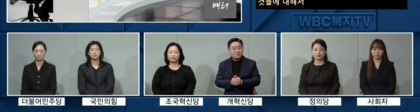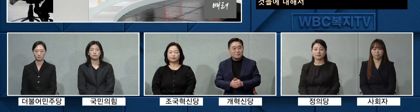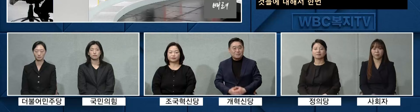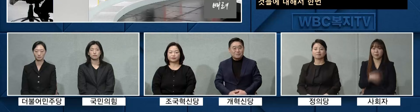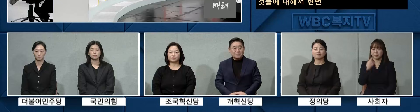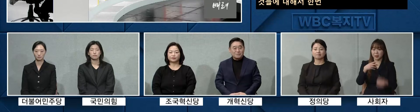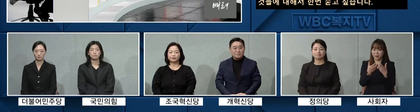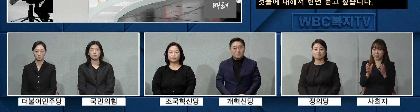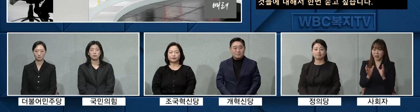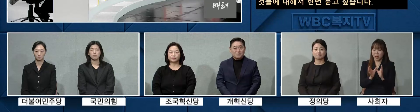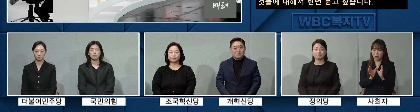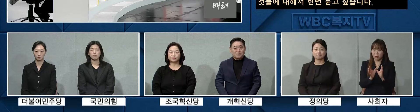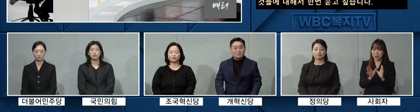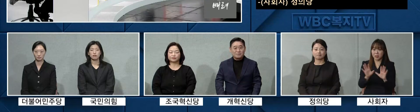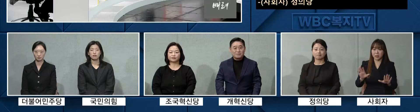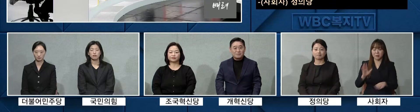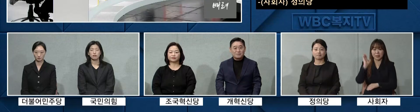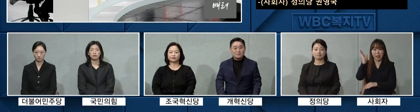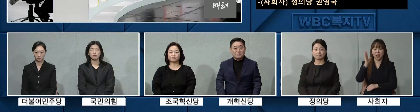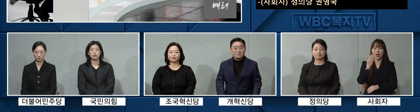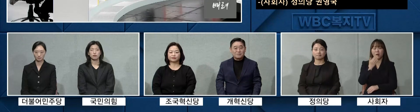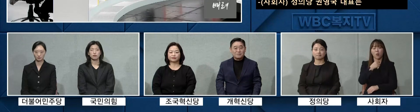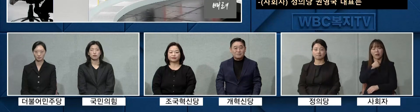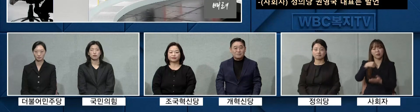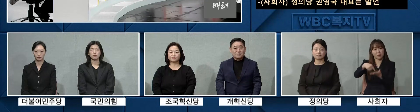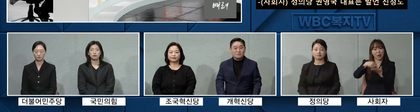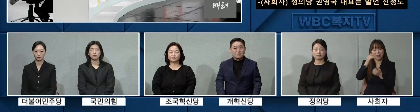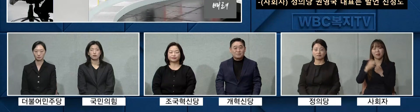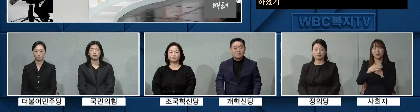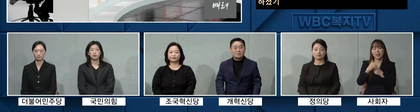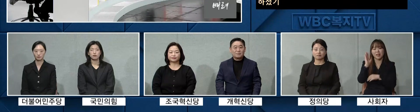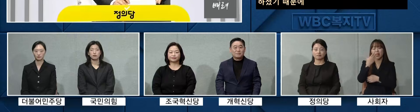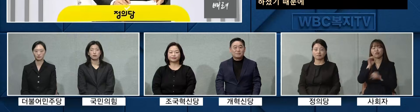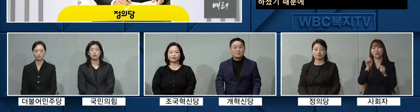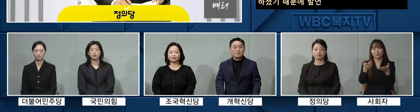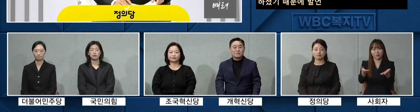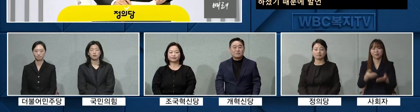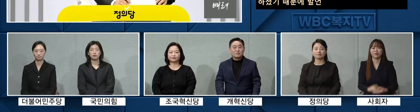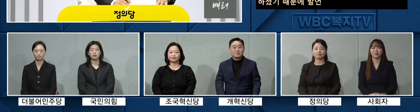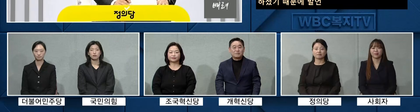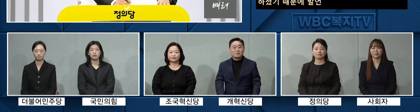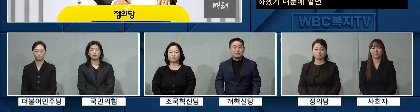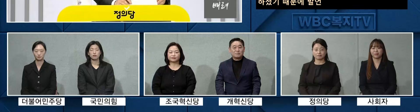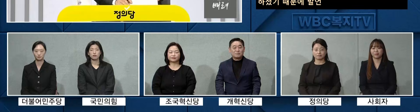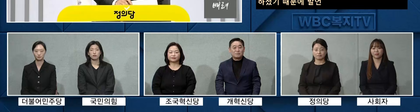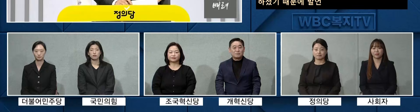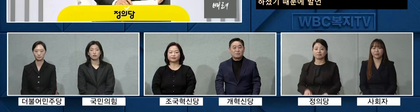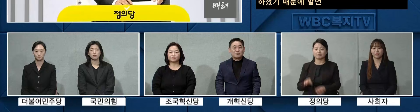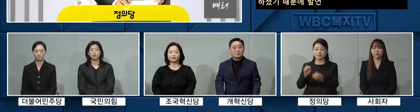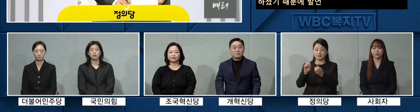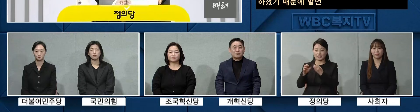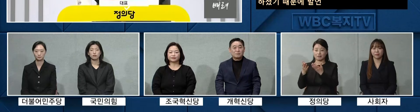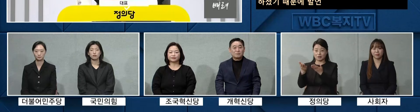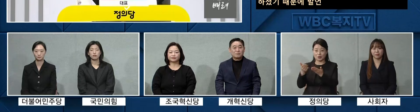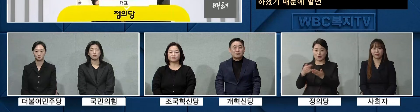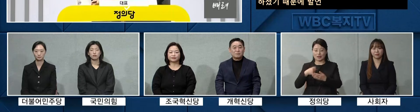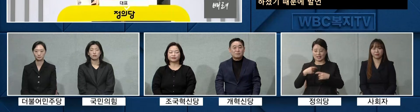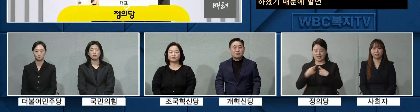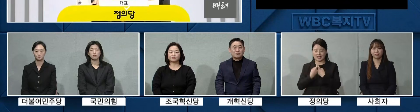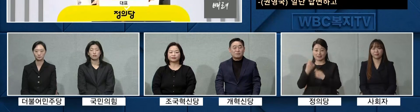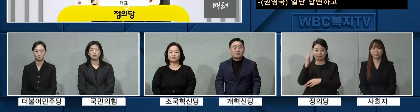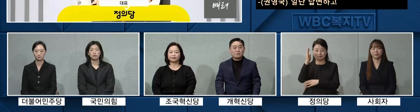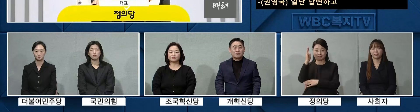권영국 대표는 발언 신청도 하셨었기 때문에 발언 기회 드리겠습니다. 일단 답변하고 제 얘기를